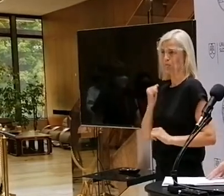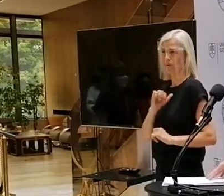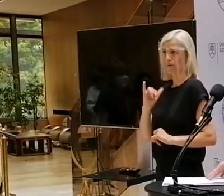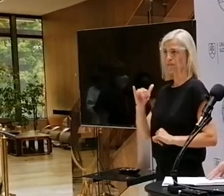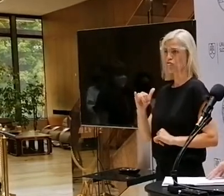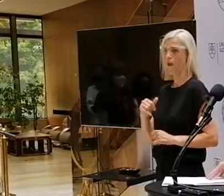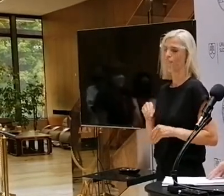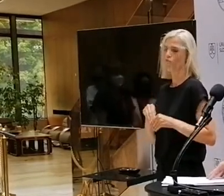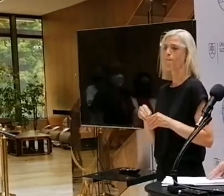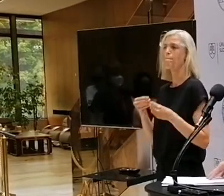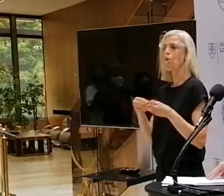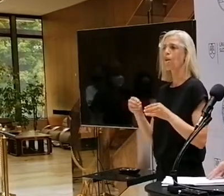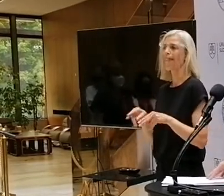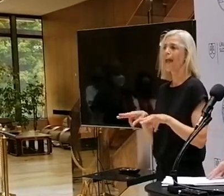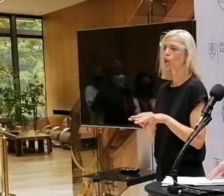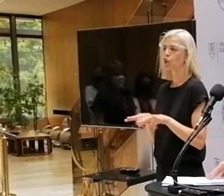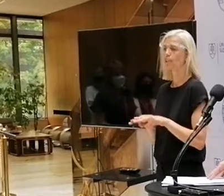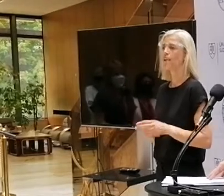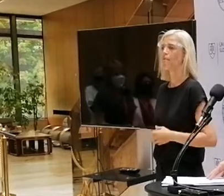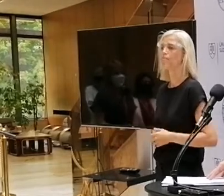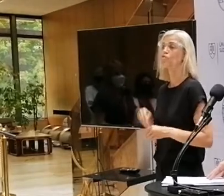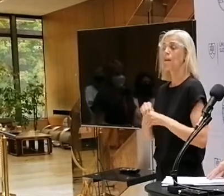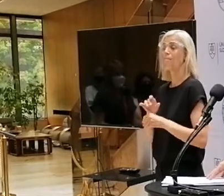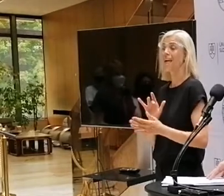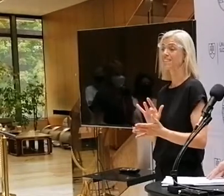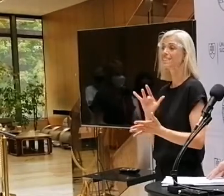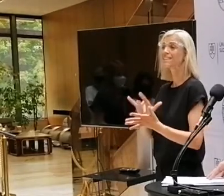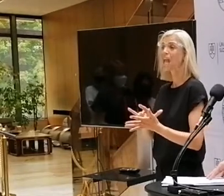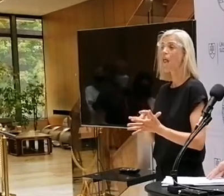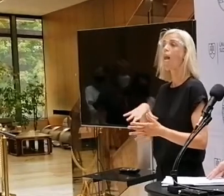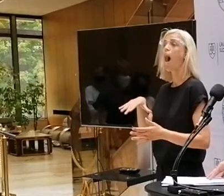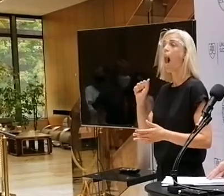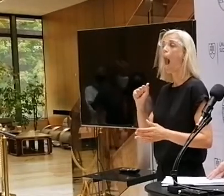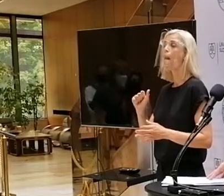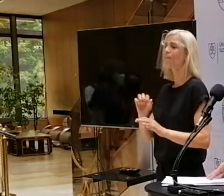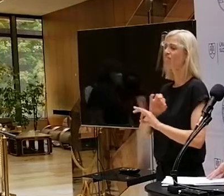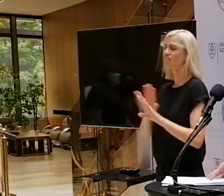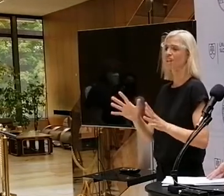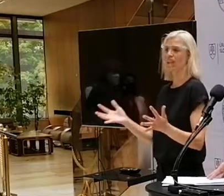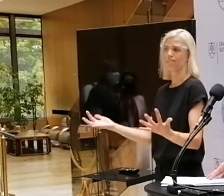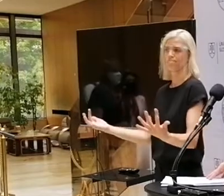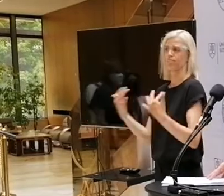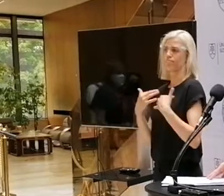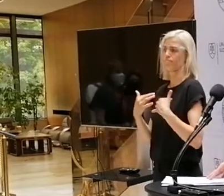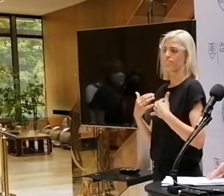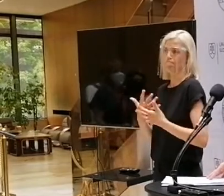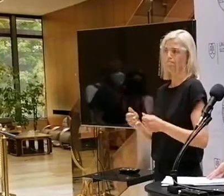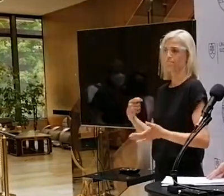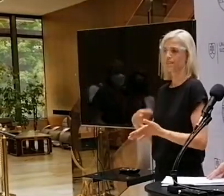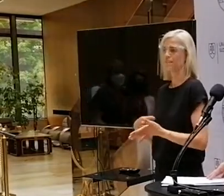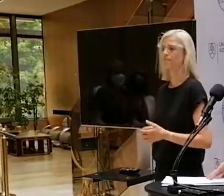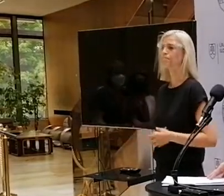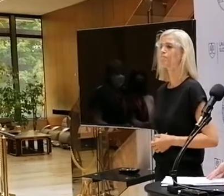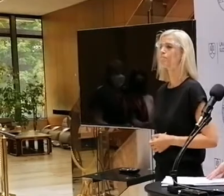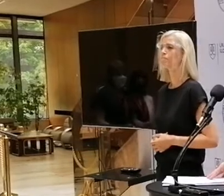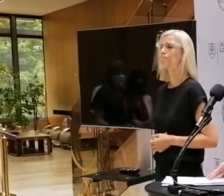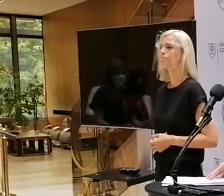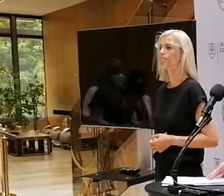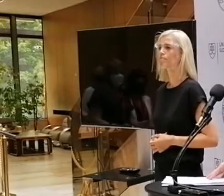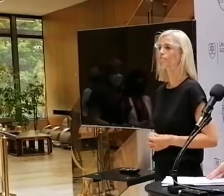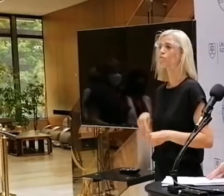poradne. Uh-huh. Čiže toto cieľom je teda, aby to ľudia mali zadarmo. Aby tá dostupnosť bola oveľa, oveľa širšia. Teda cieľom je, aby sa dostali ľudia